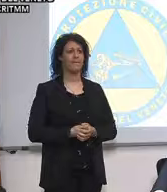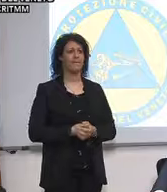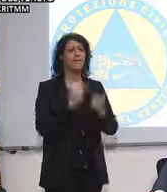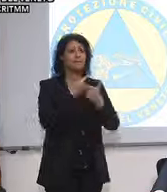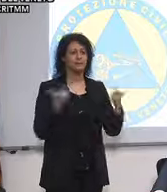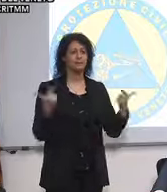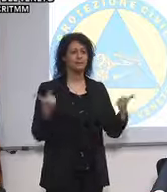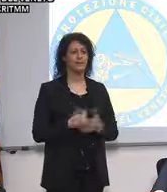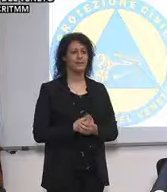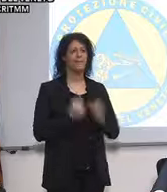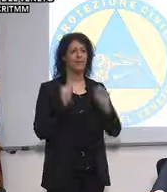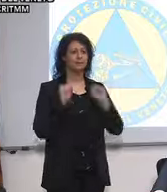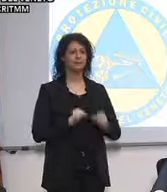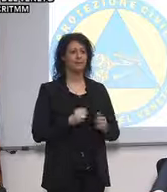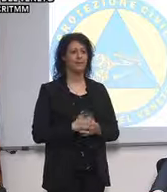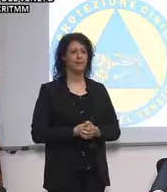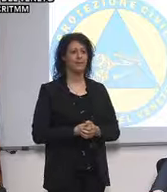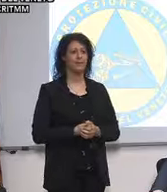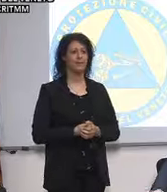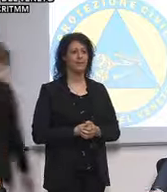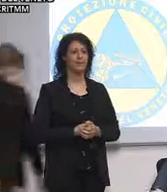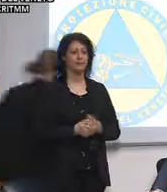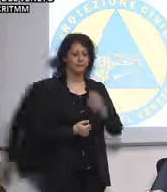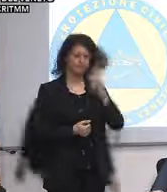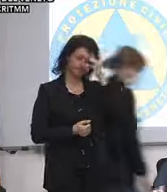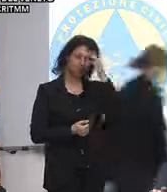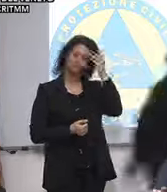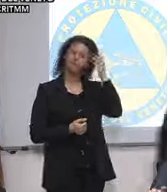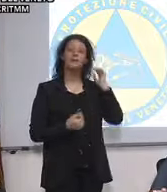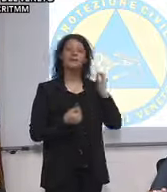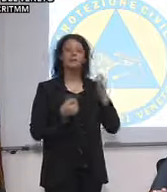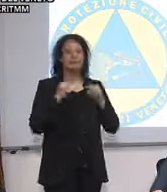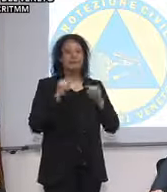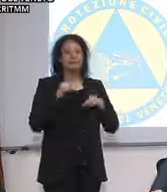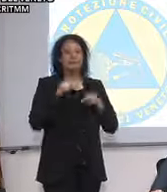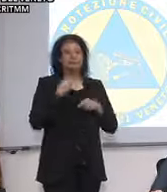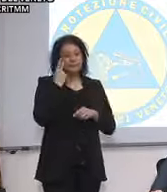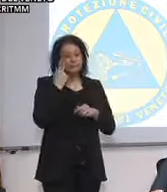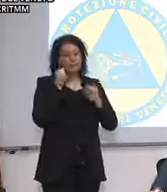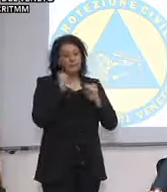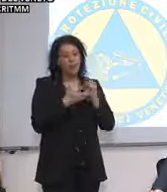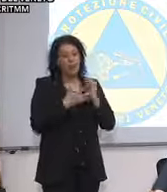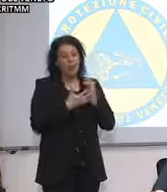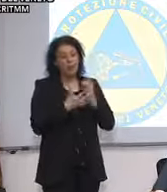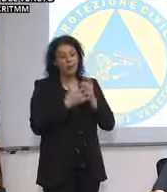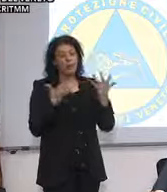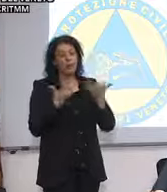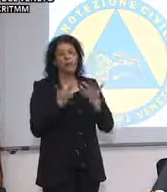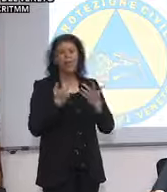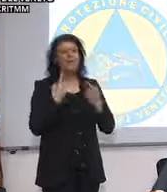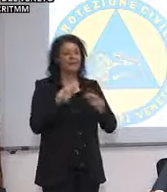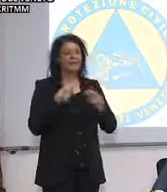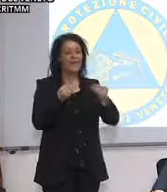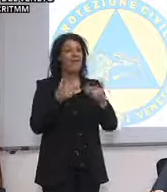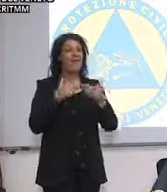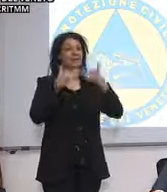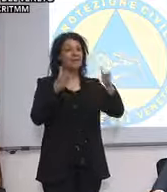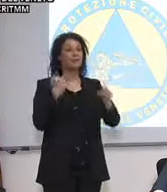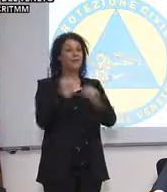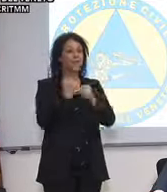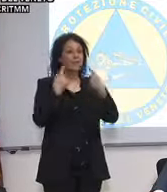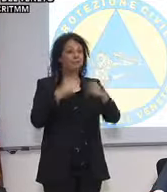c'è, adesso potremmo fare qualche allargamento, ma arrivare fino a quel punto di aprire l'attività, no. Grazie